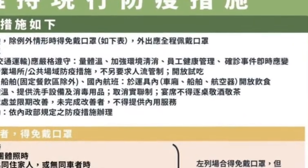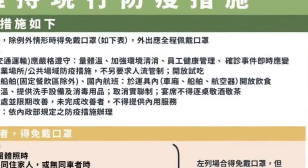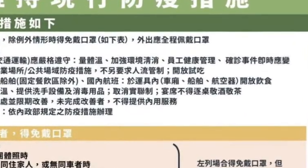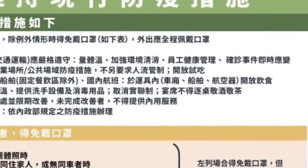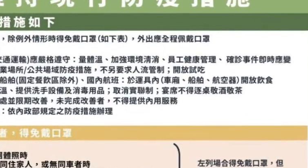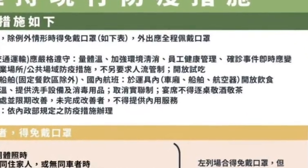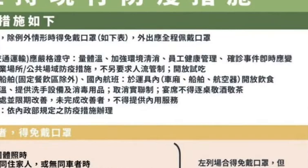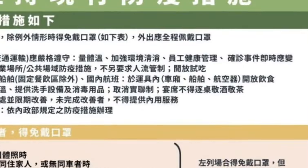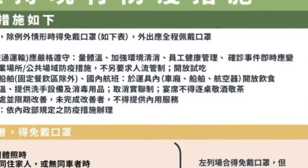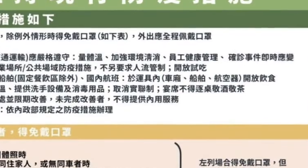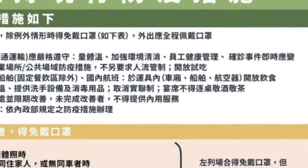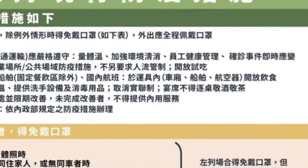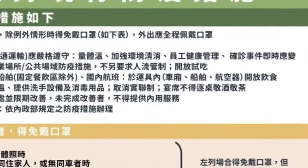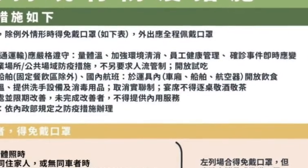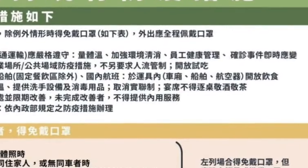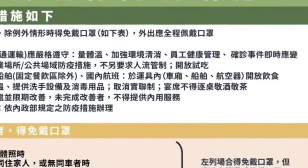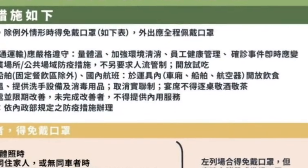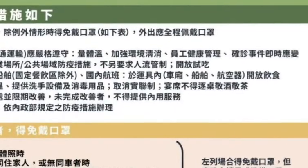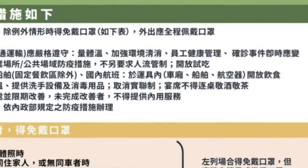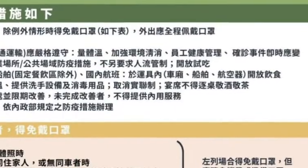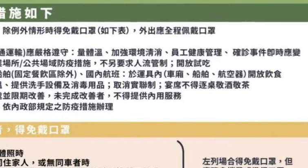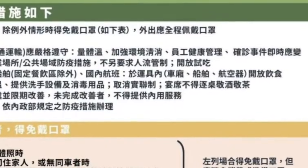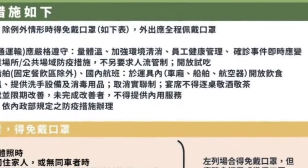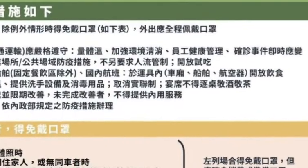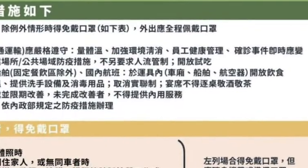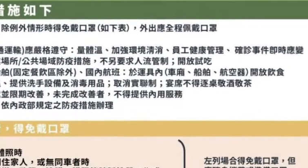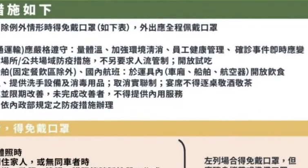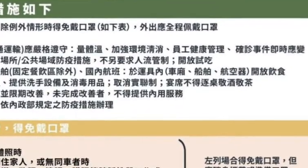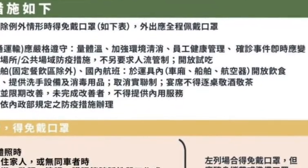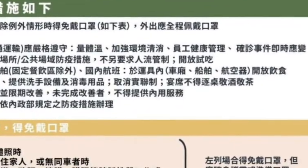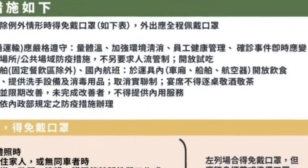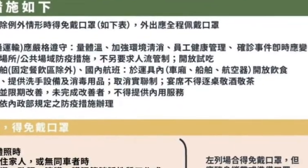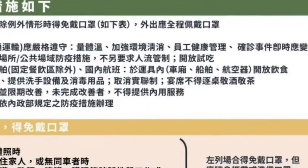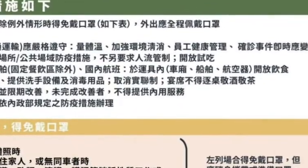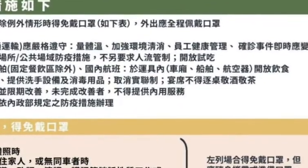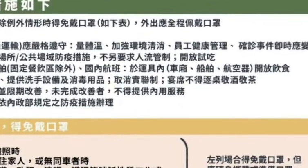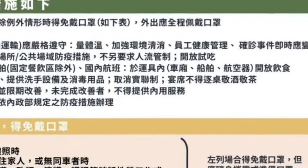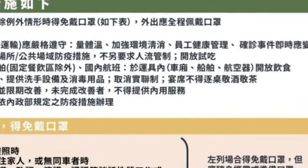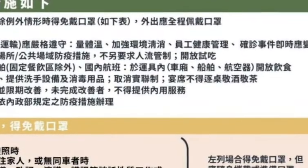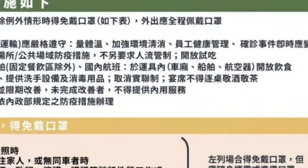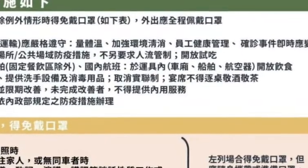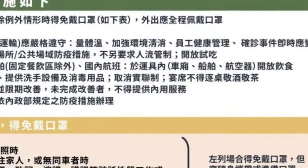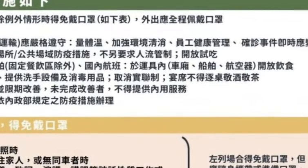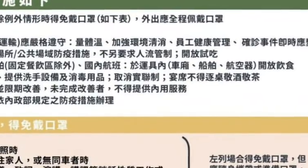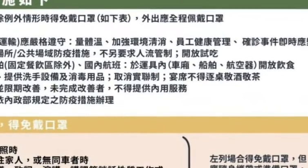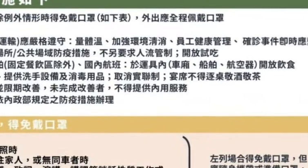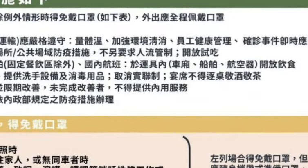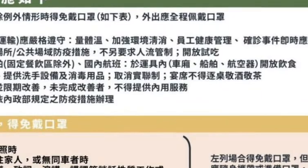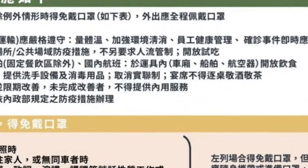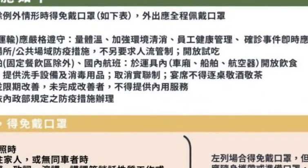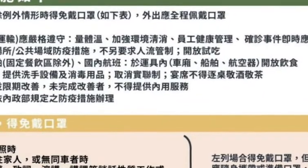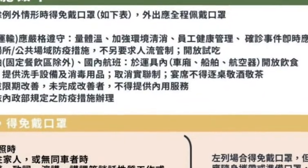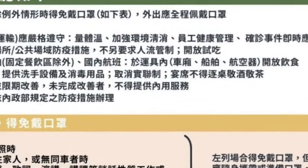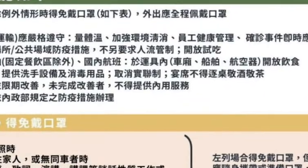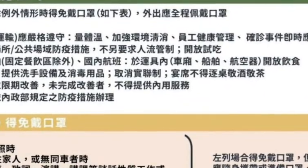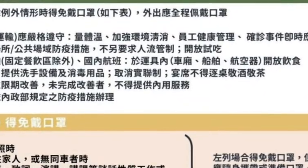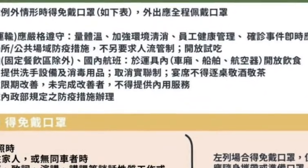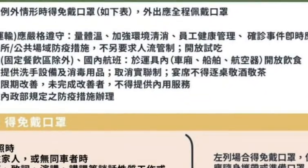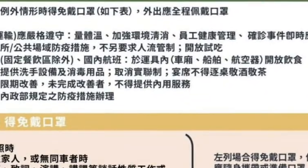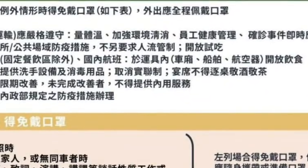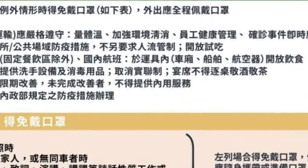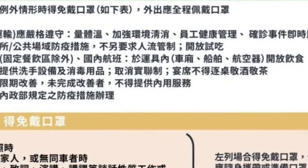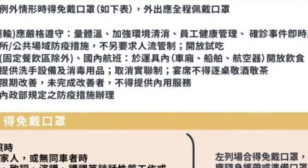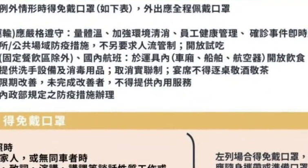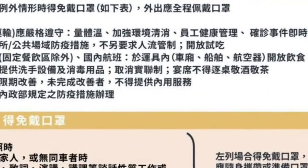哈，到6月30号。我们整个防疫的阶段是维持现行的防疫阶段，维持现行的防疫阶